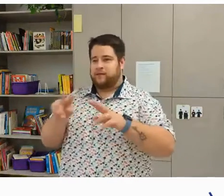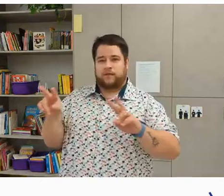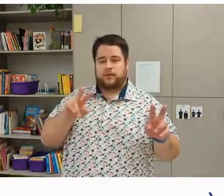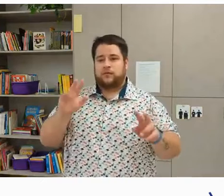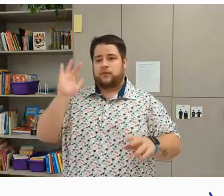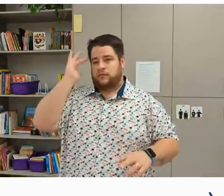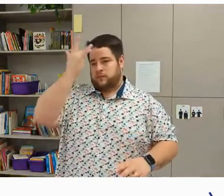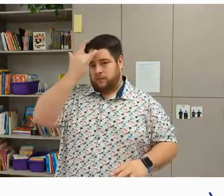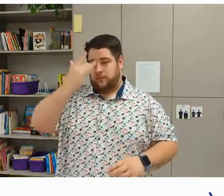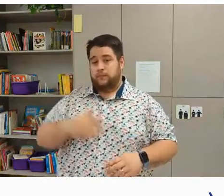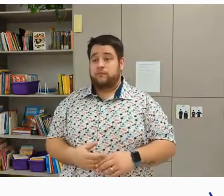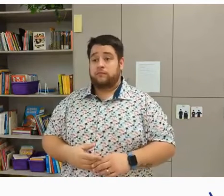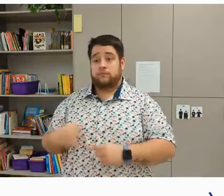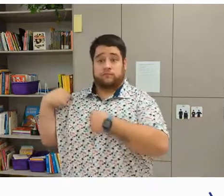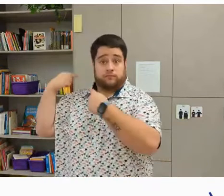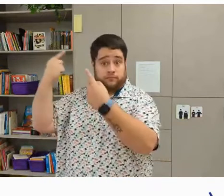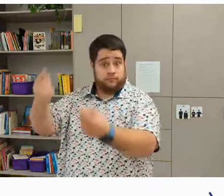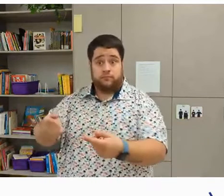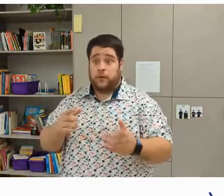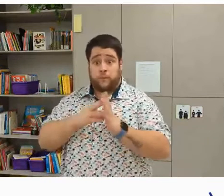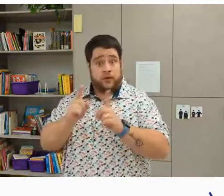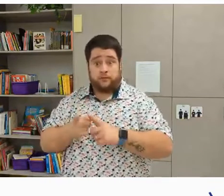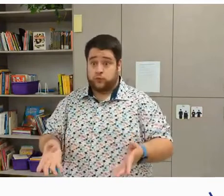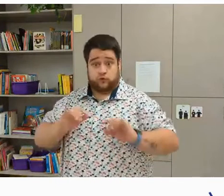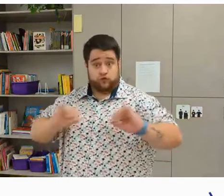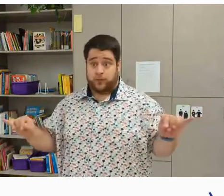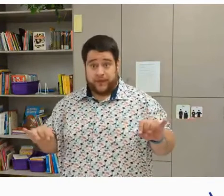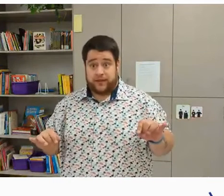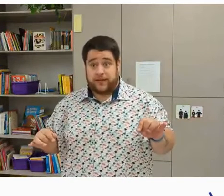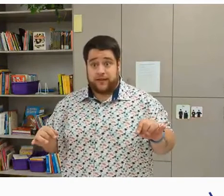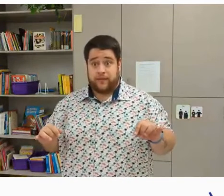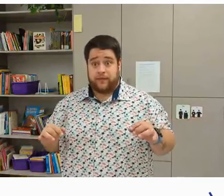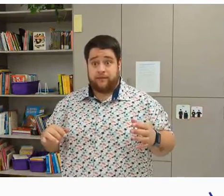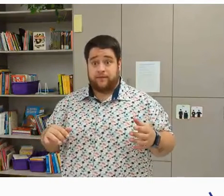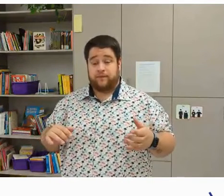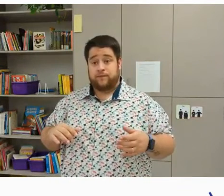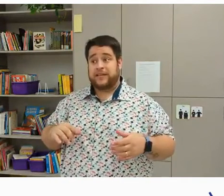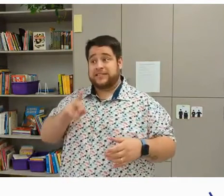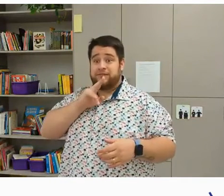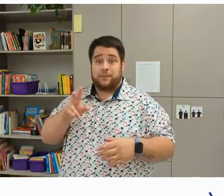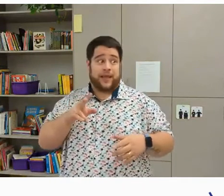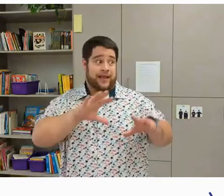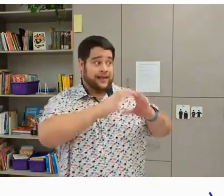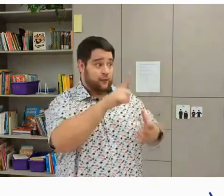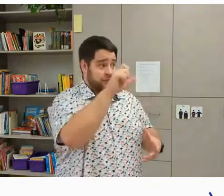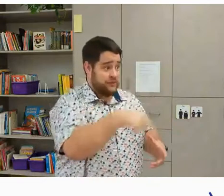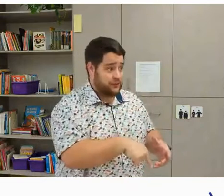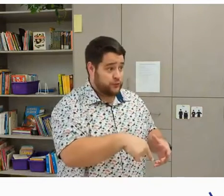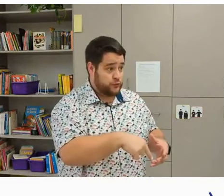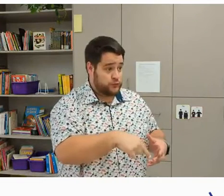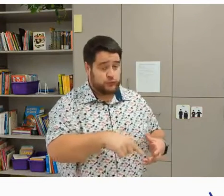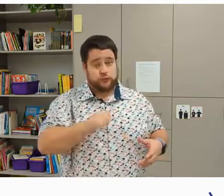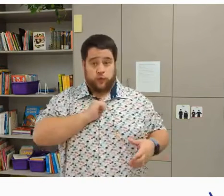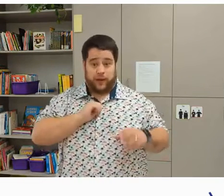ça, ils deviennent conscients. Donc, c'est vraiment, depuis très longtemps, ils n'avaient pas eu ce type de modèle-là. Donc,